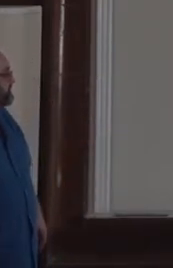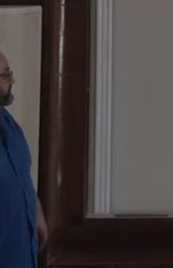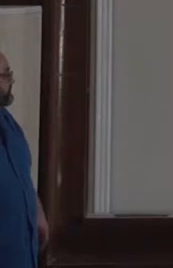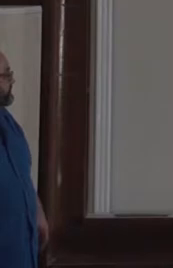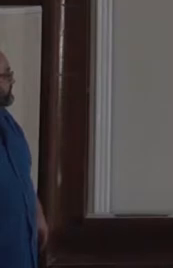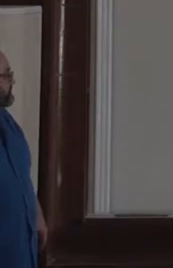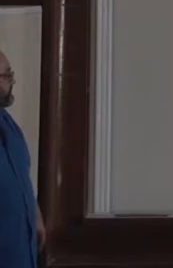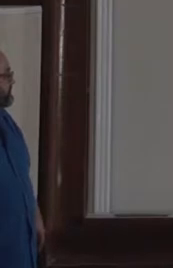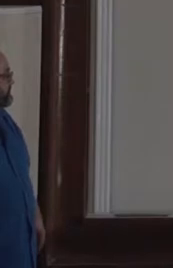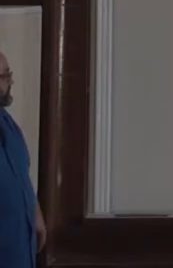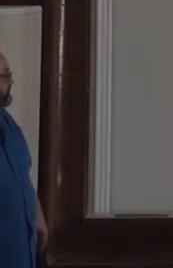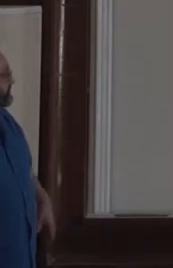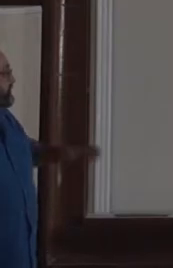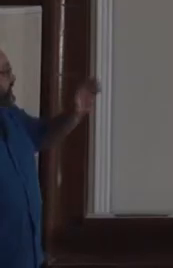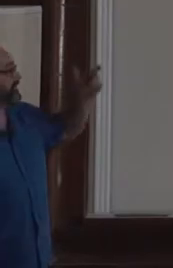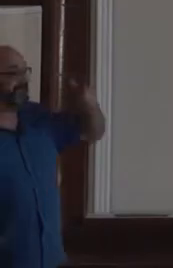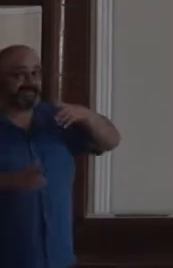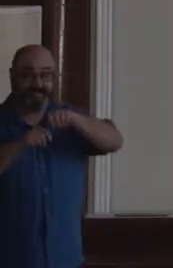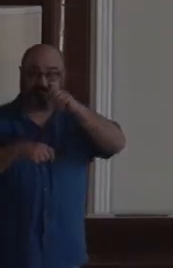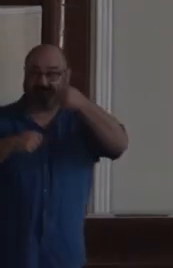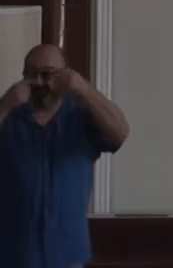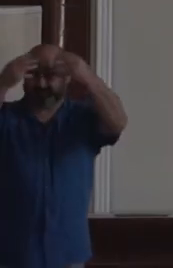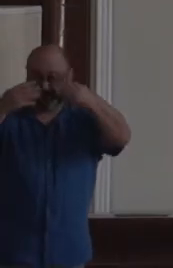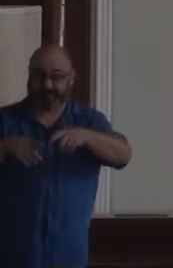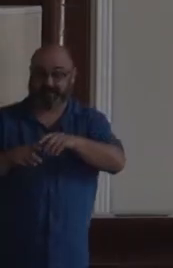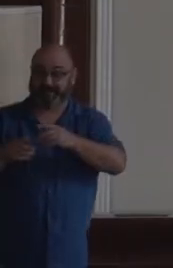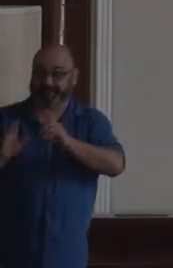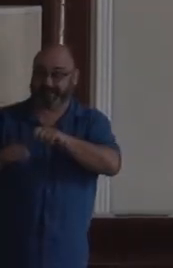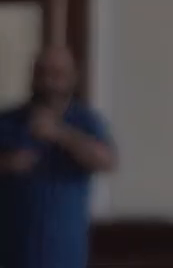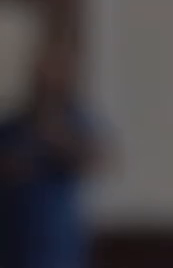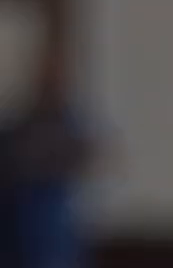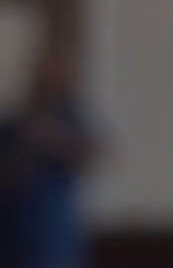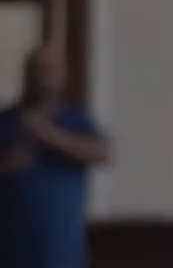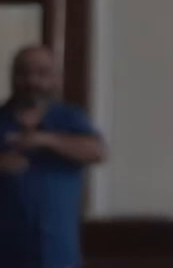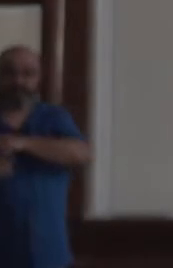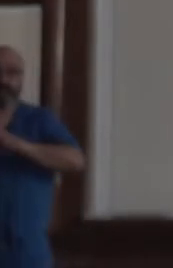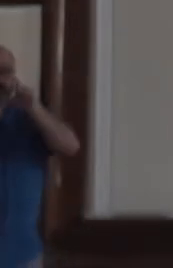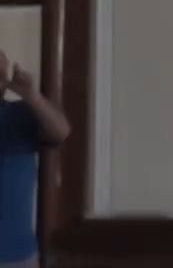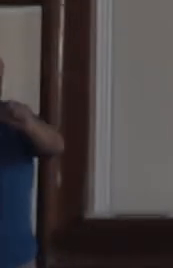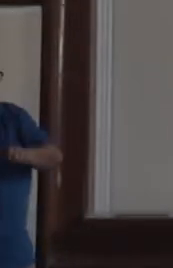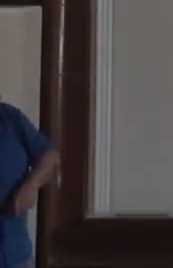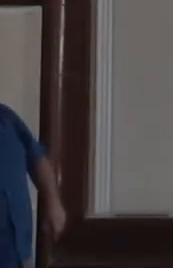Donc ça permet d'écrire une seule fois le test et que lors de l'exécution,